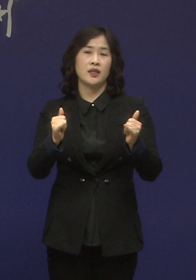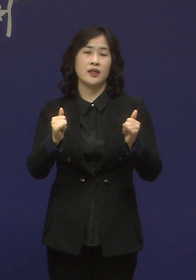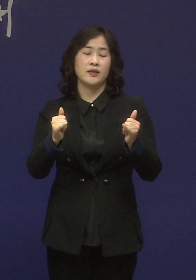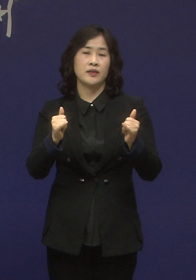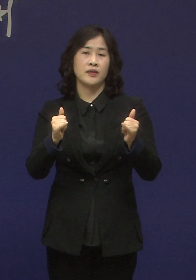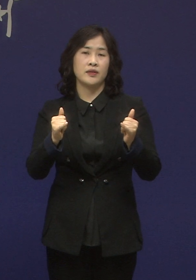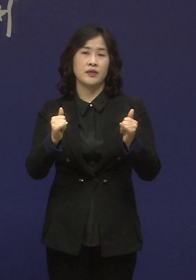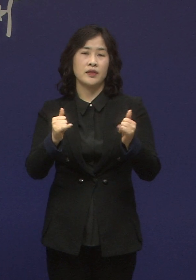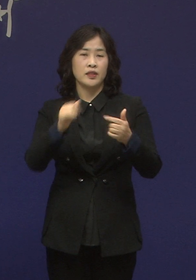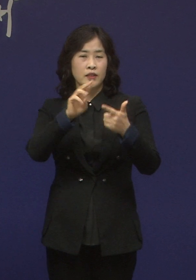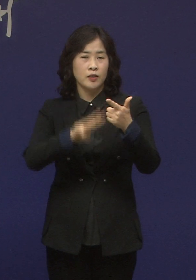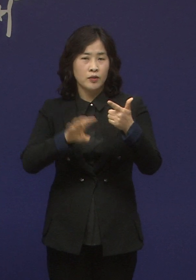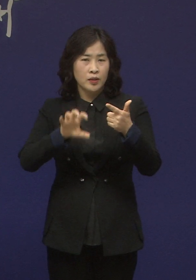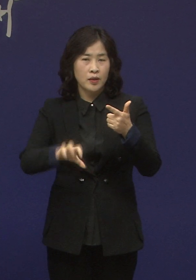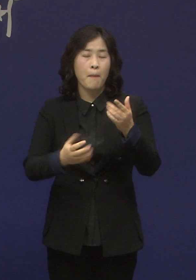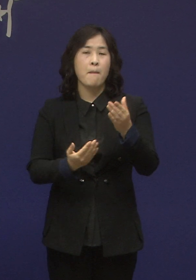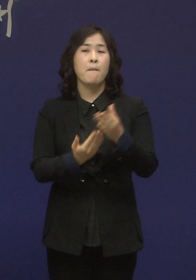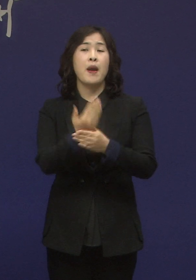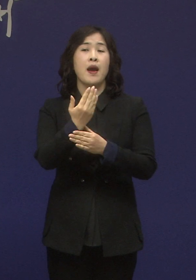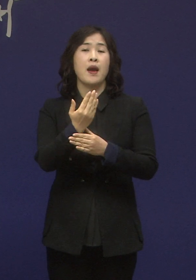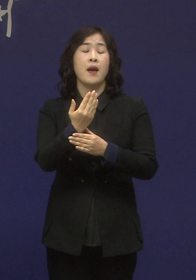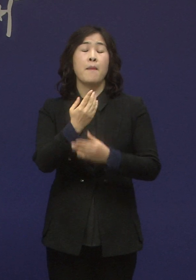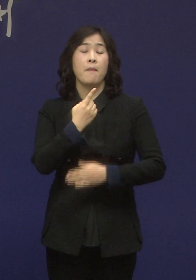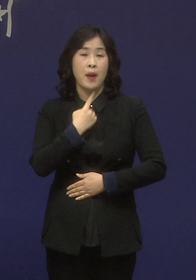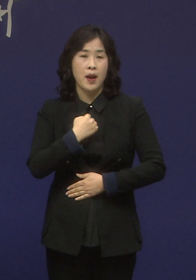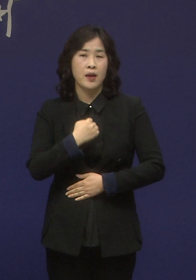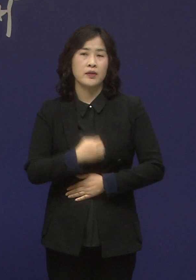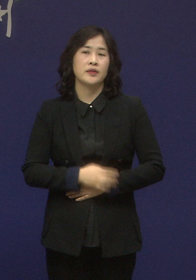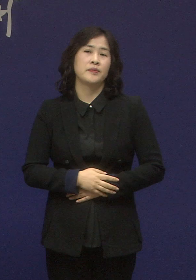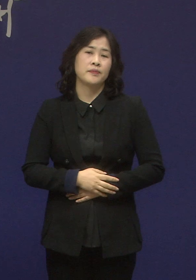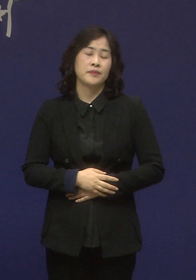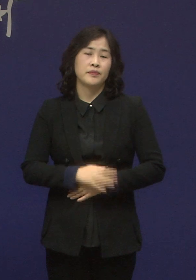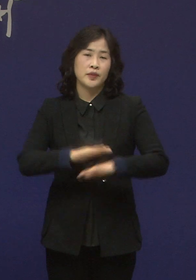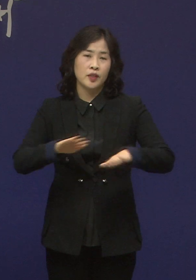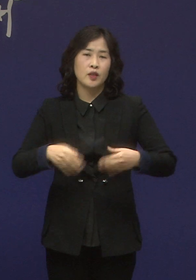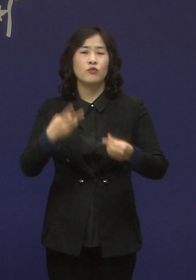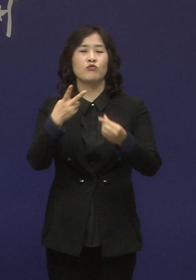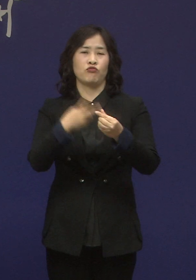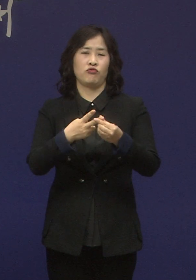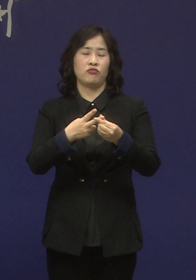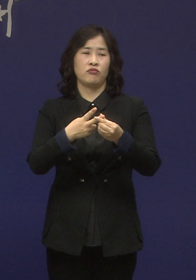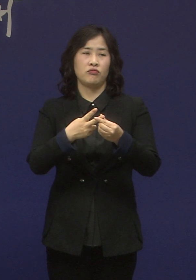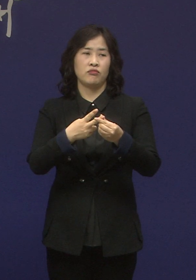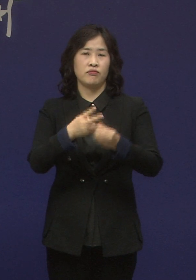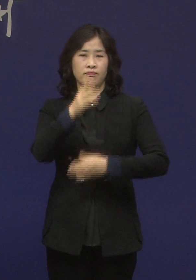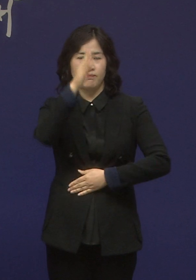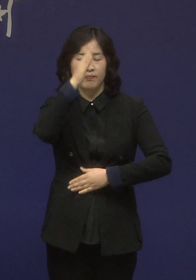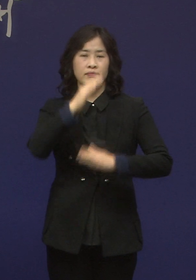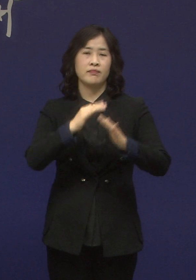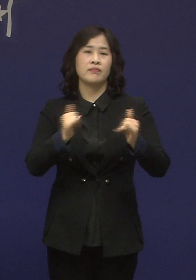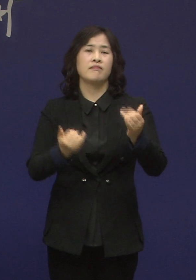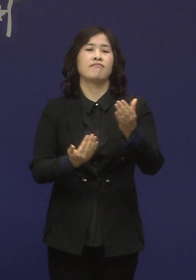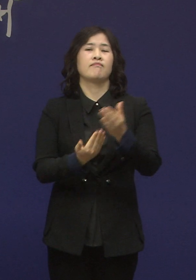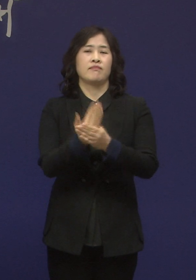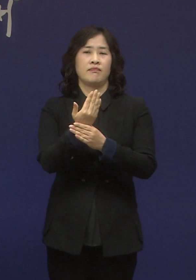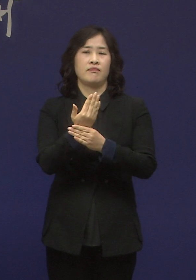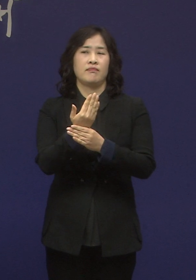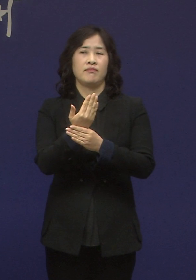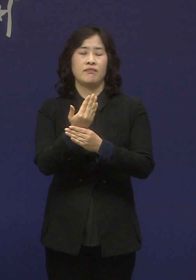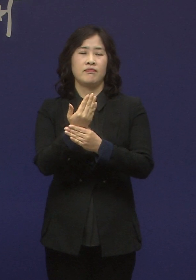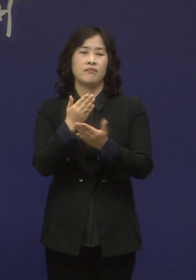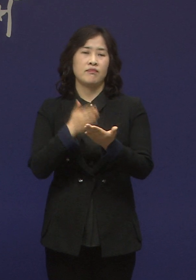환자가 나주에서 발생한 데 이어서 전남 두 번째 확진자 발생